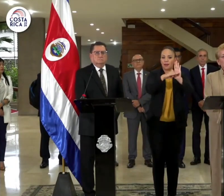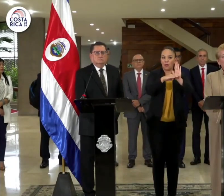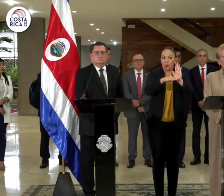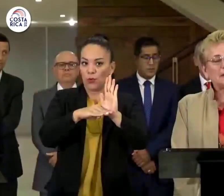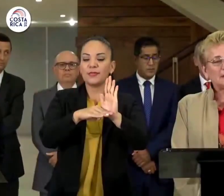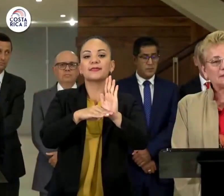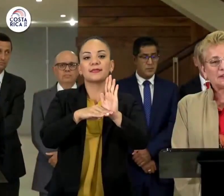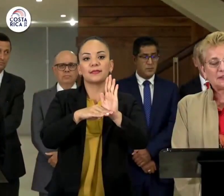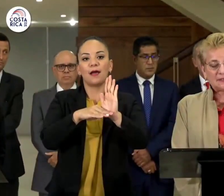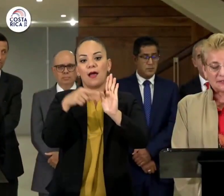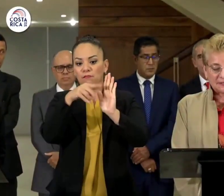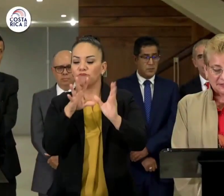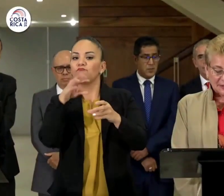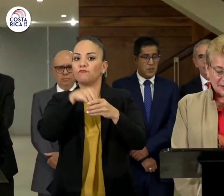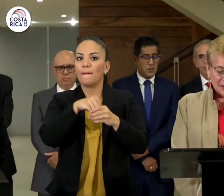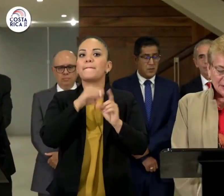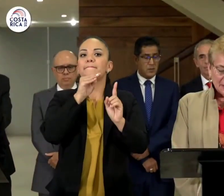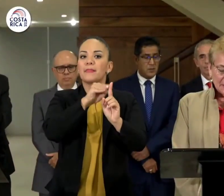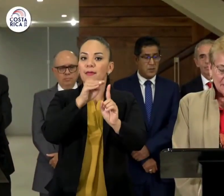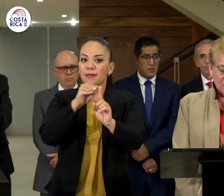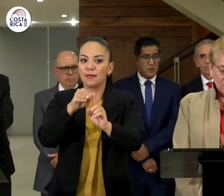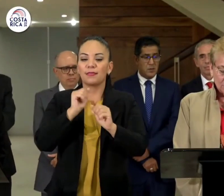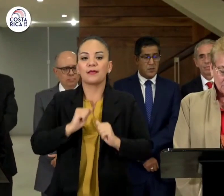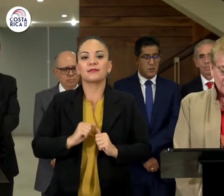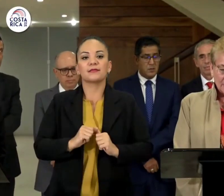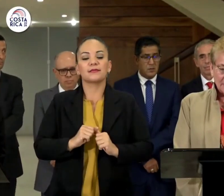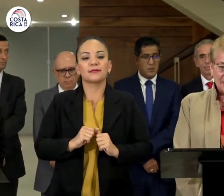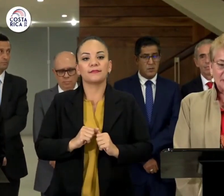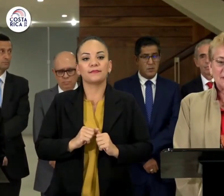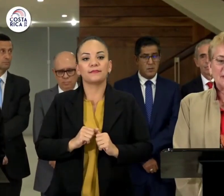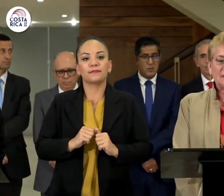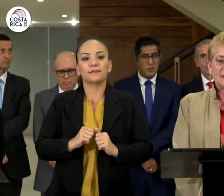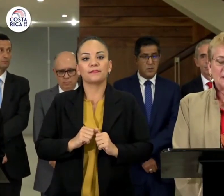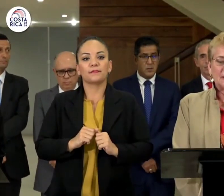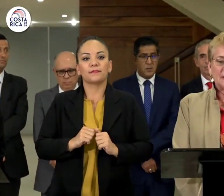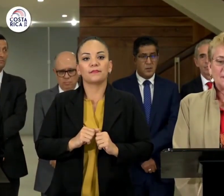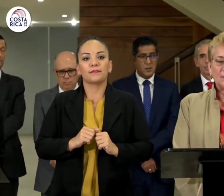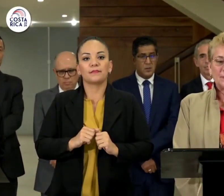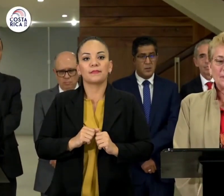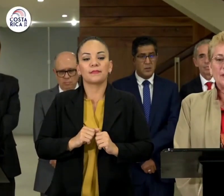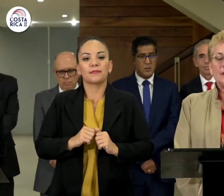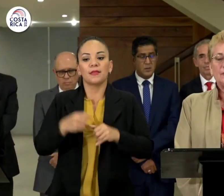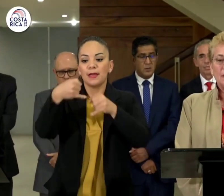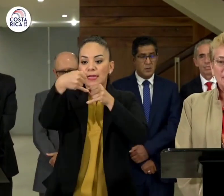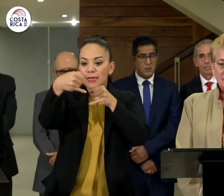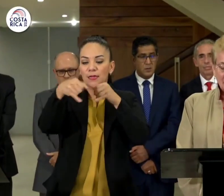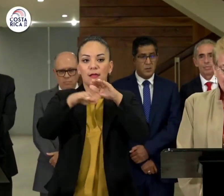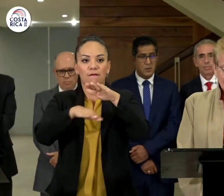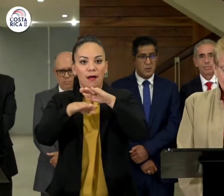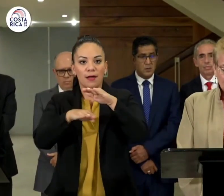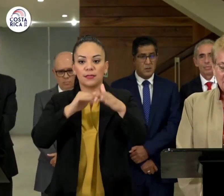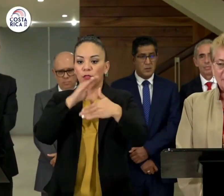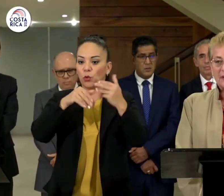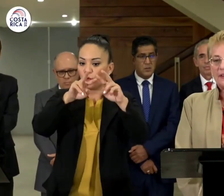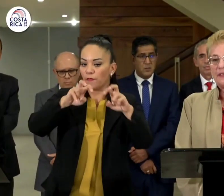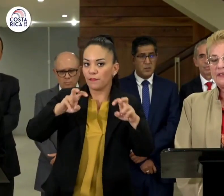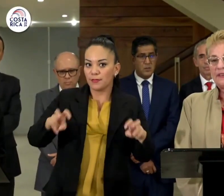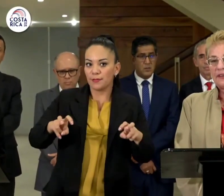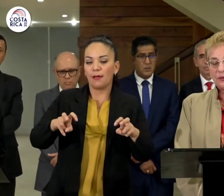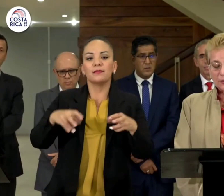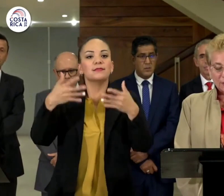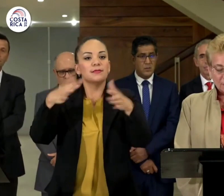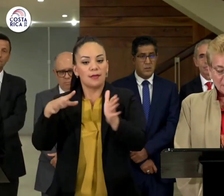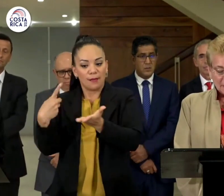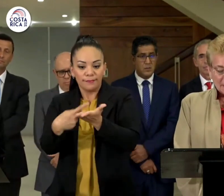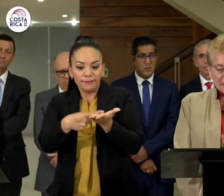con las metas y las líneas de base revisadas, conversadas